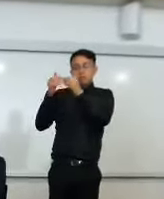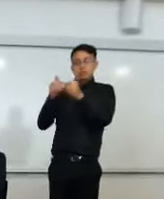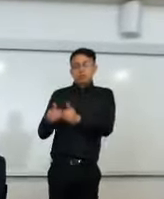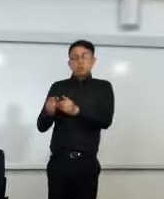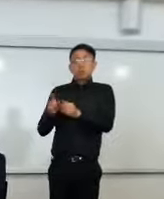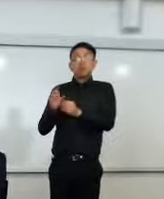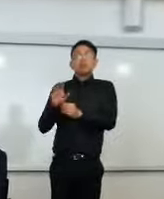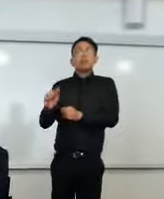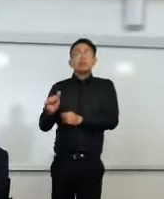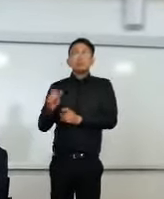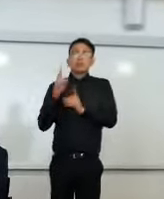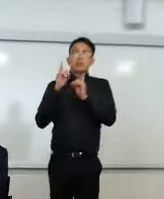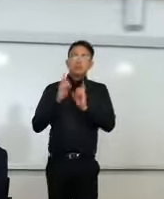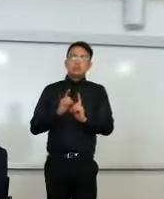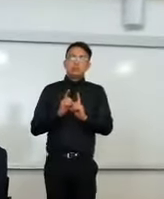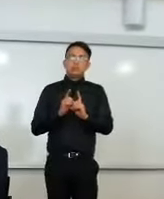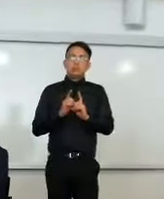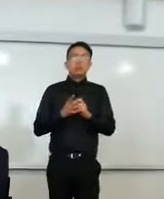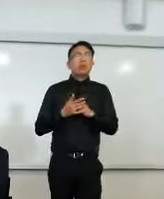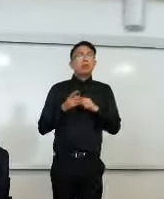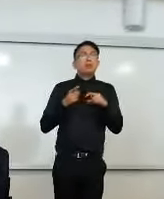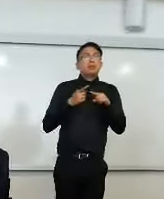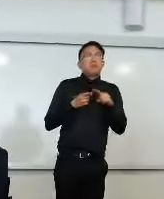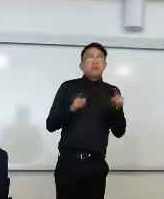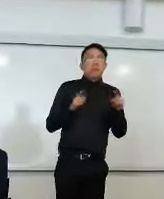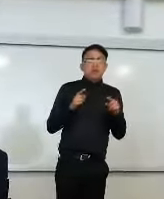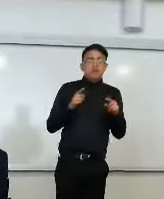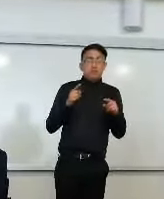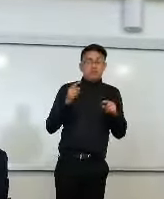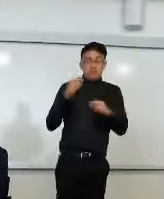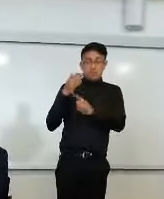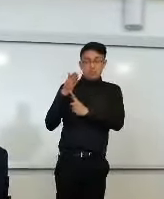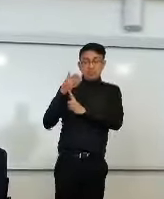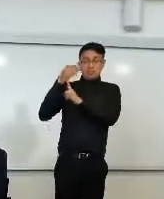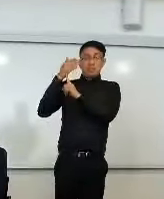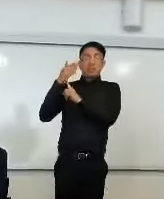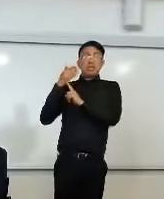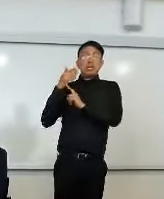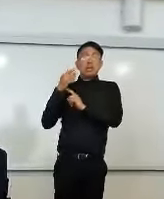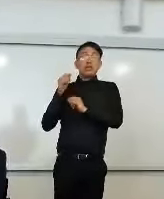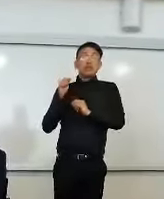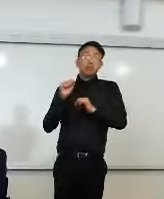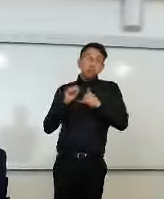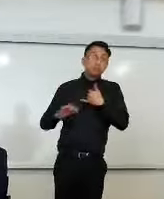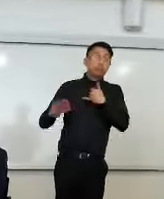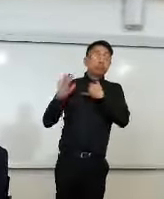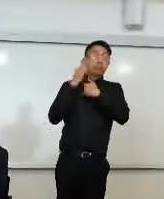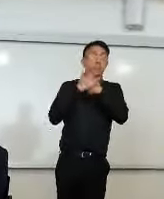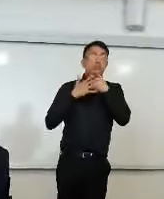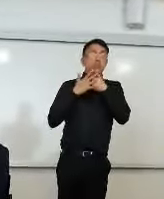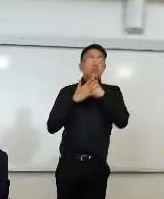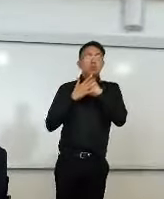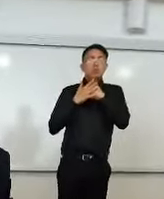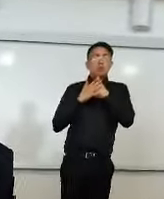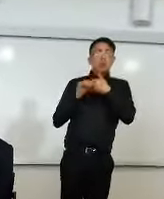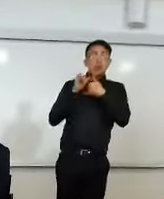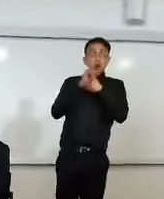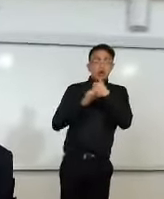decisiones. O sea, pero esto no está en todo el país. Estos son como esos brotes que surgen de esas